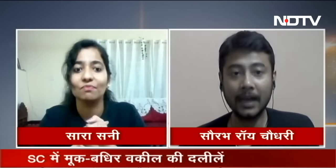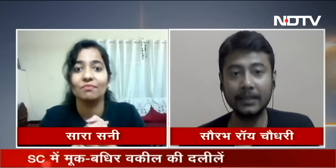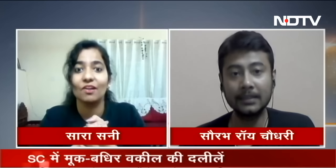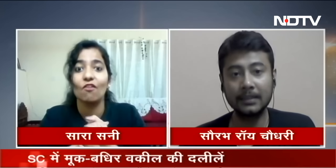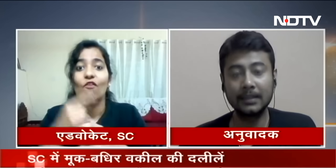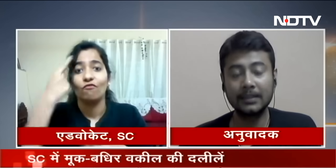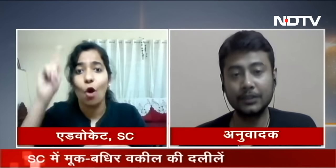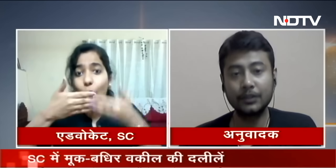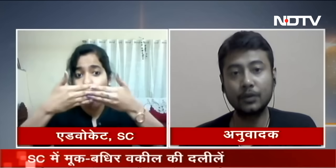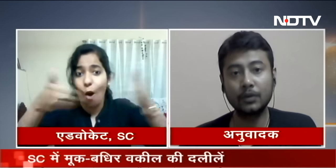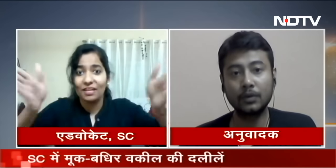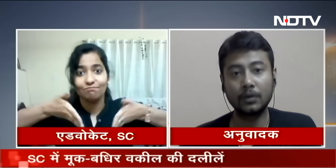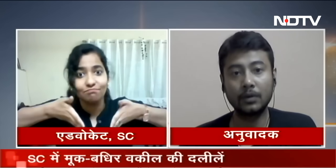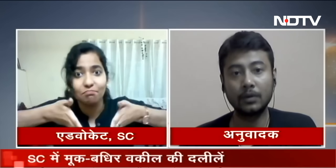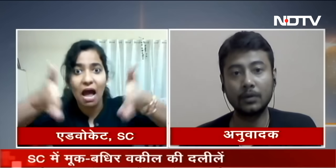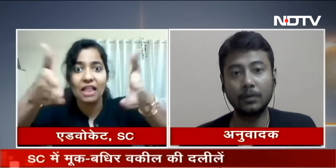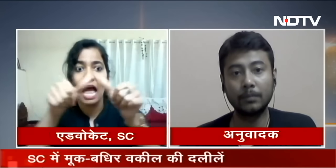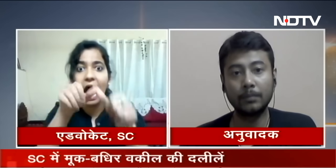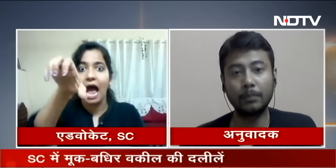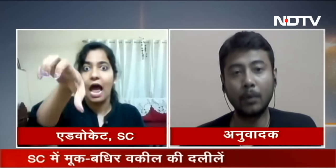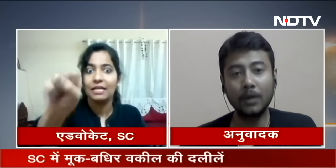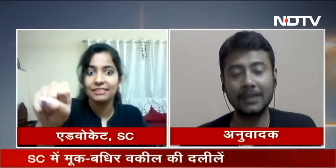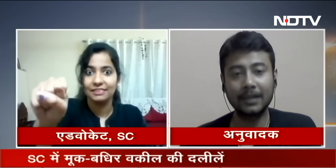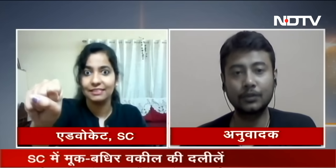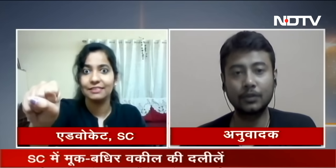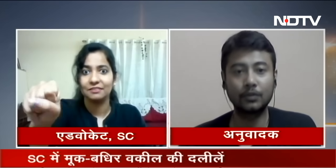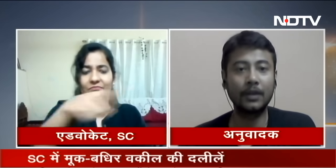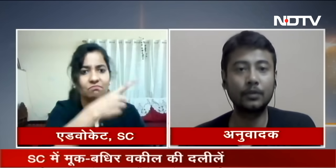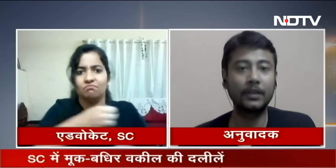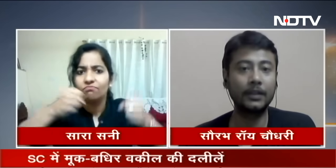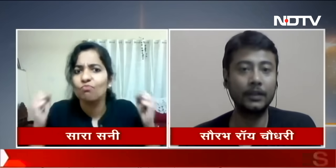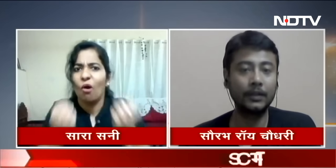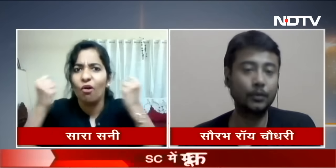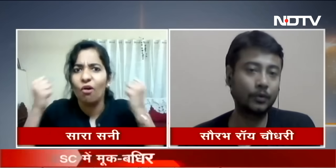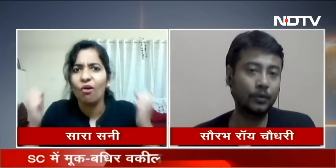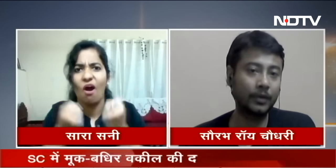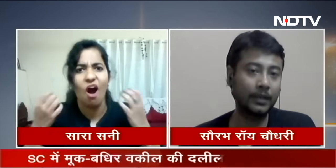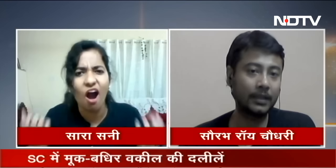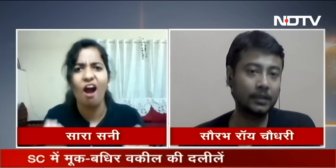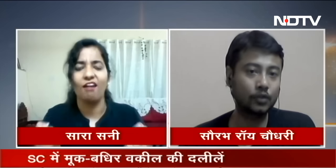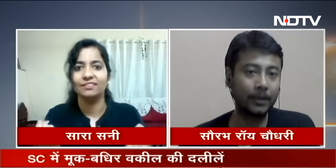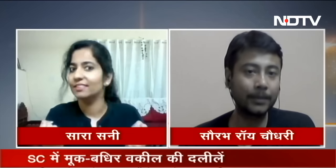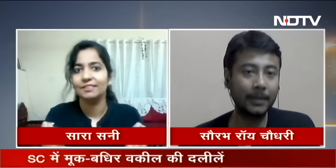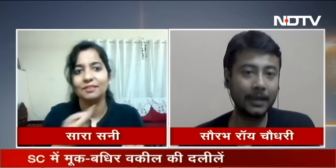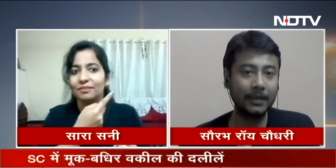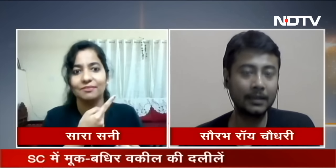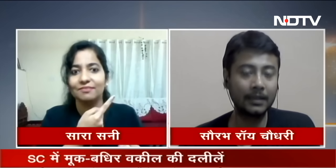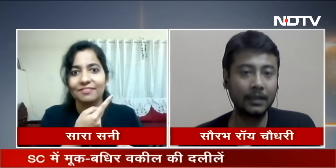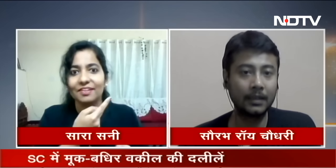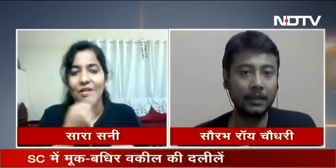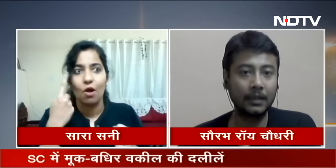संचिता आयन जी को बहुत ज्यादा शुक्रगुजार हूं उनकी, कि क्योंकि उन्होंने सुगम्य